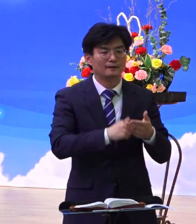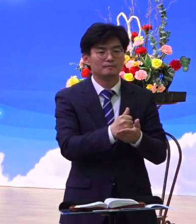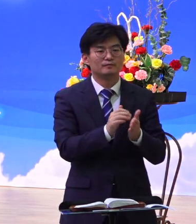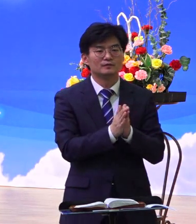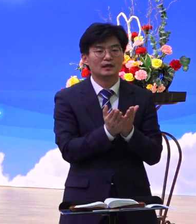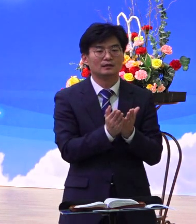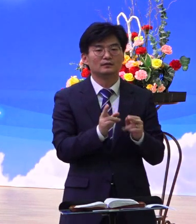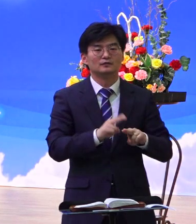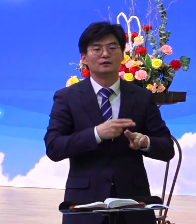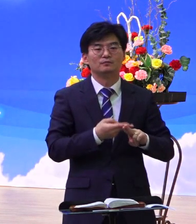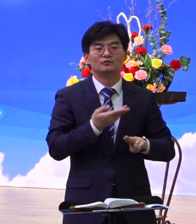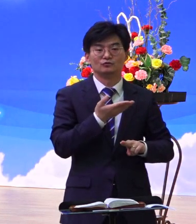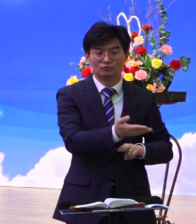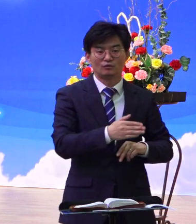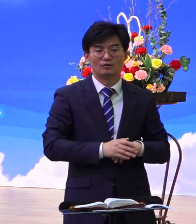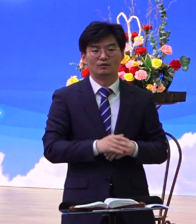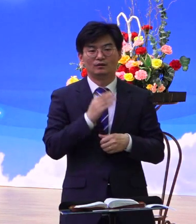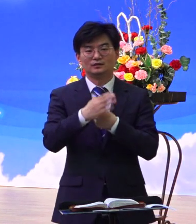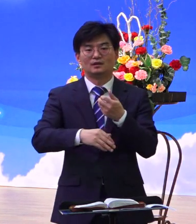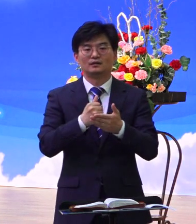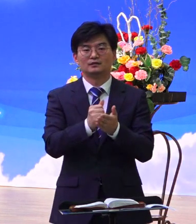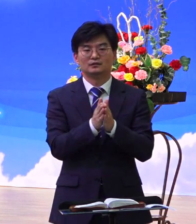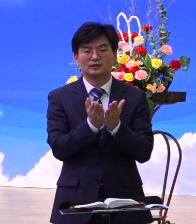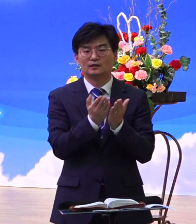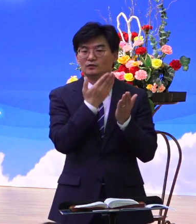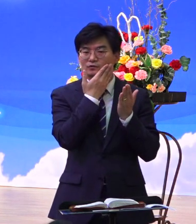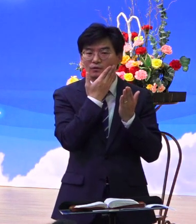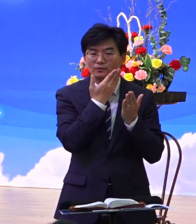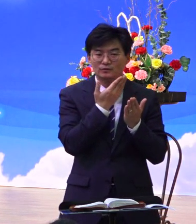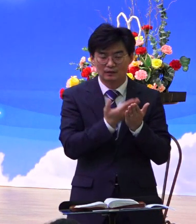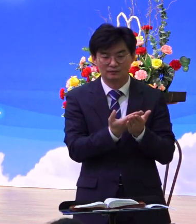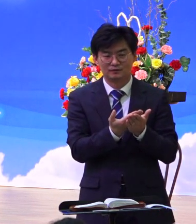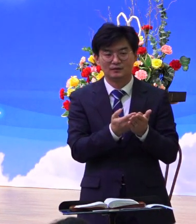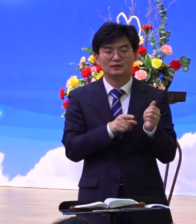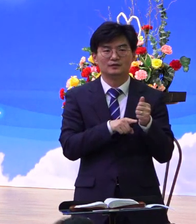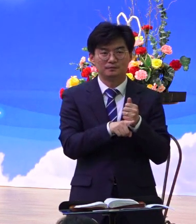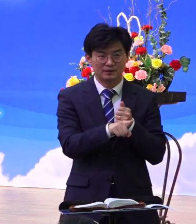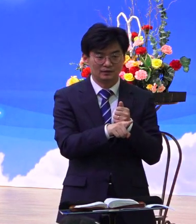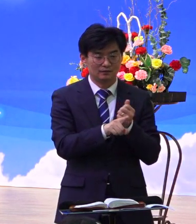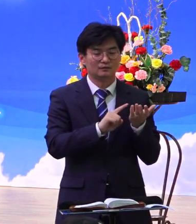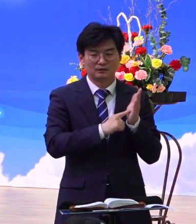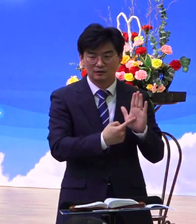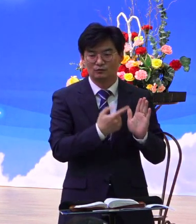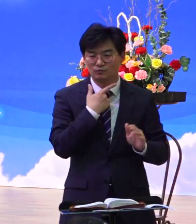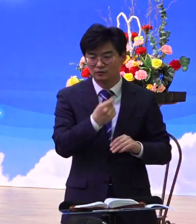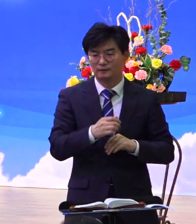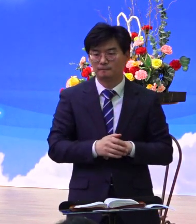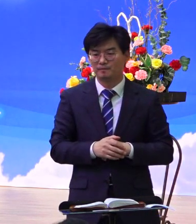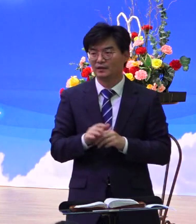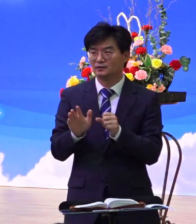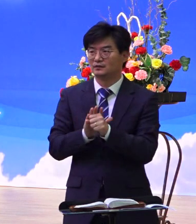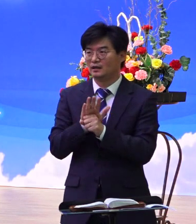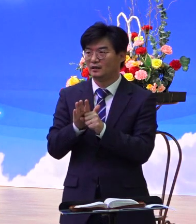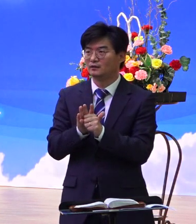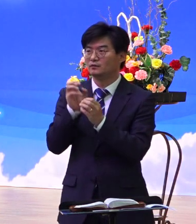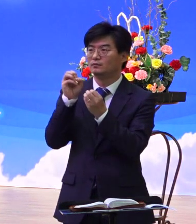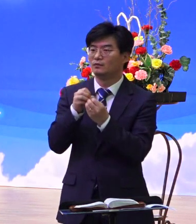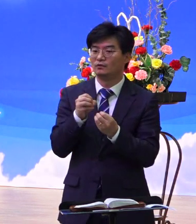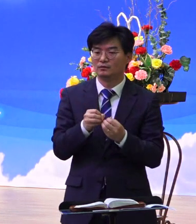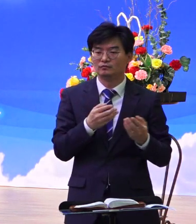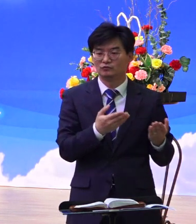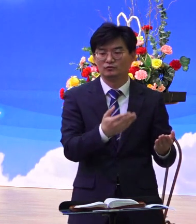가치관과 성경의 말씀의 권능을 체험하는 그 삶을 보여주시며 그 삶을 물려줄 수 있기를 바랍니다.